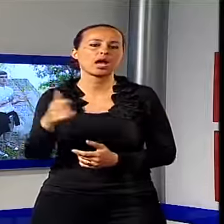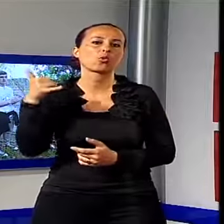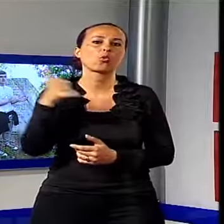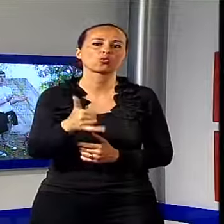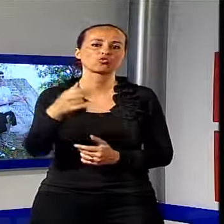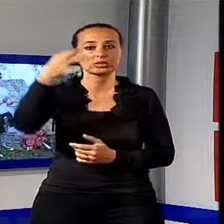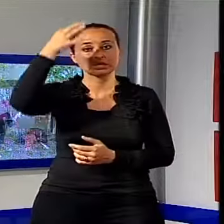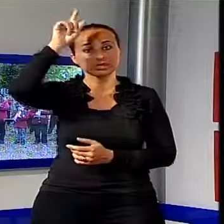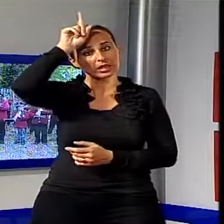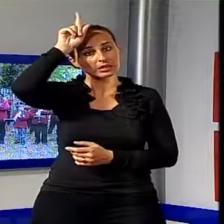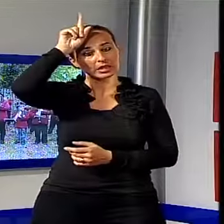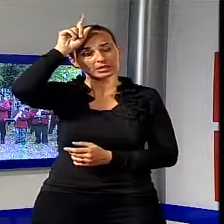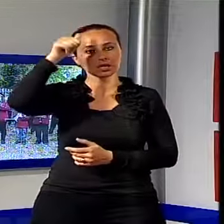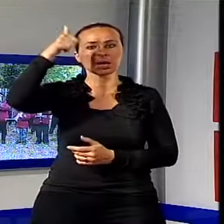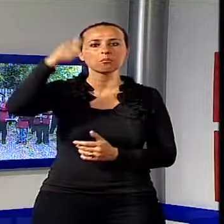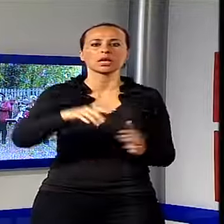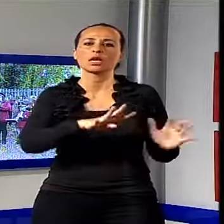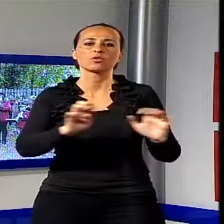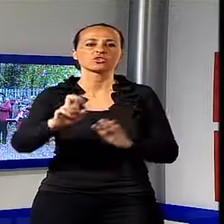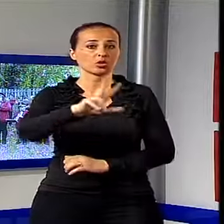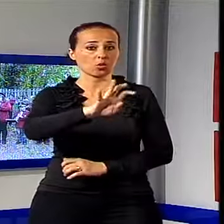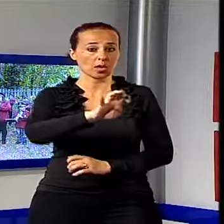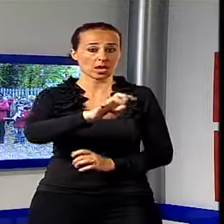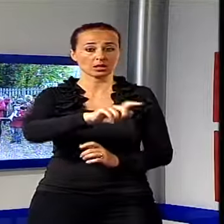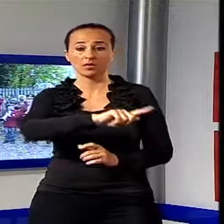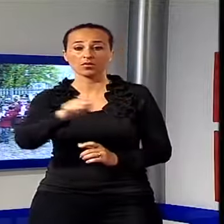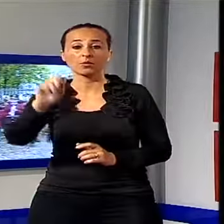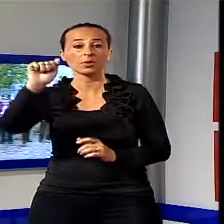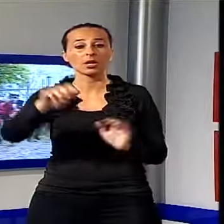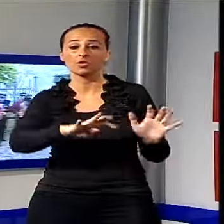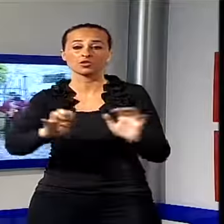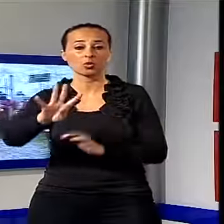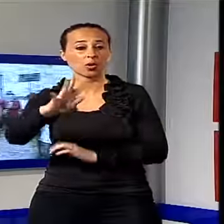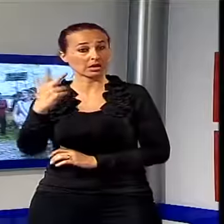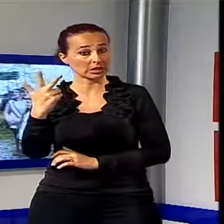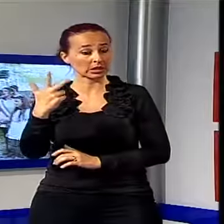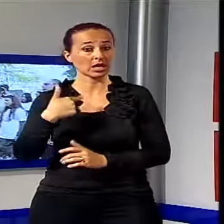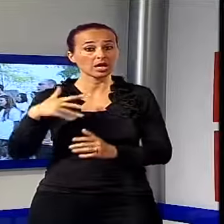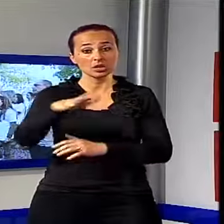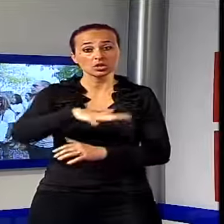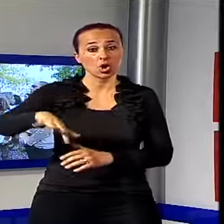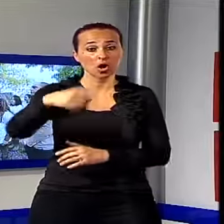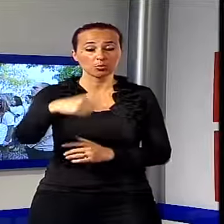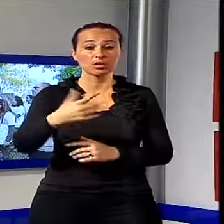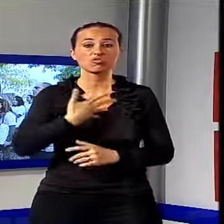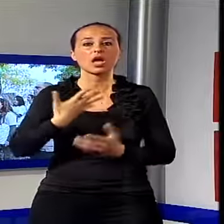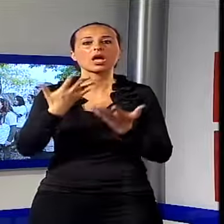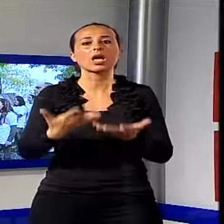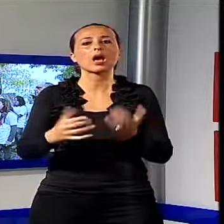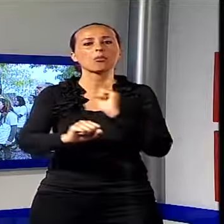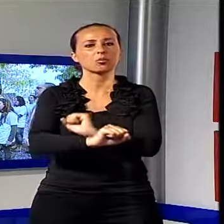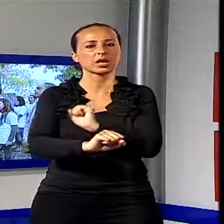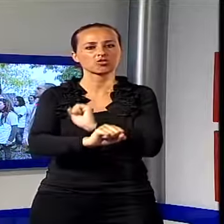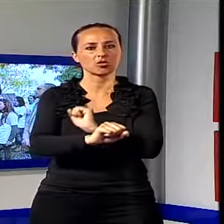e il 1943 in questa zona fu allestito un campo di prigionia per soldati inglesi alleati. L'8